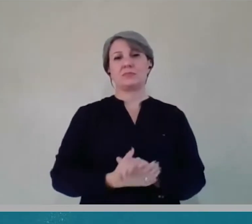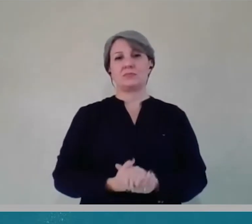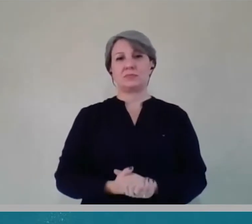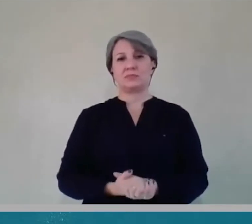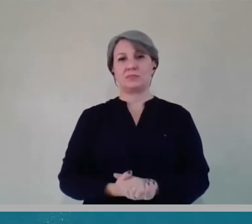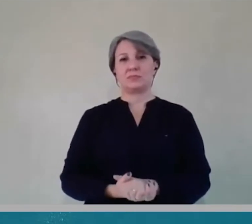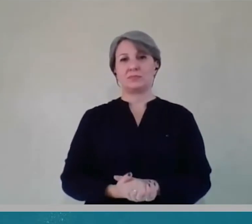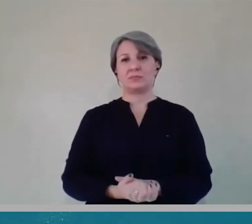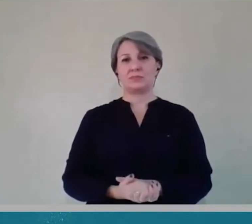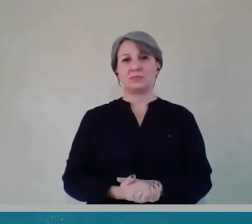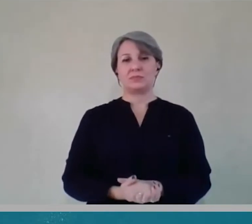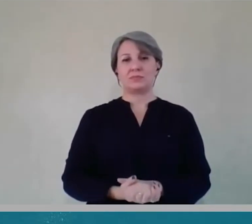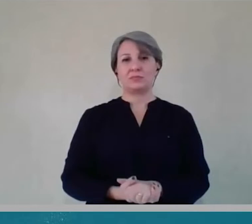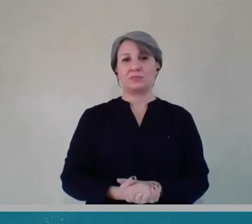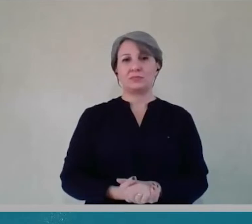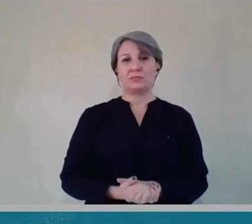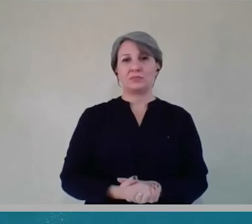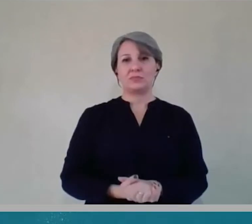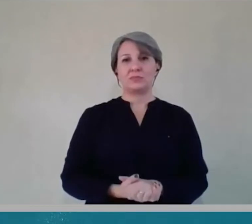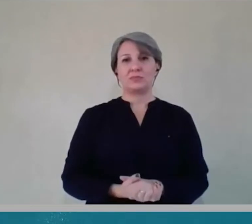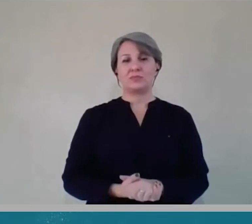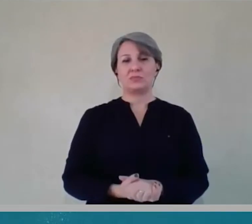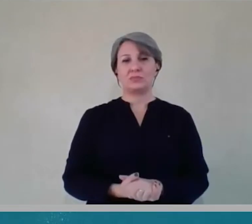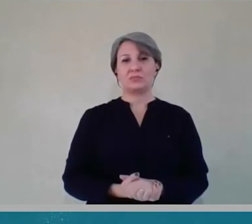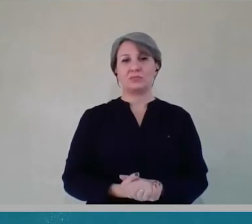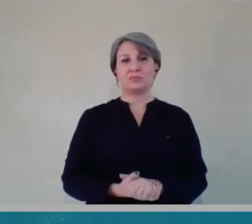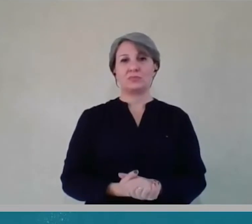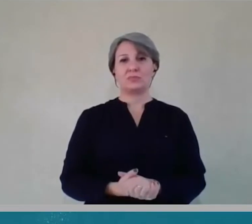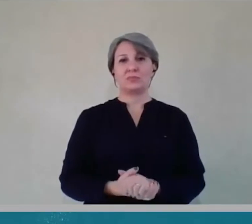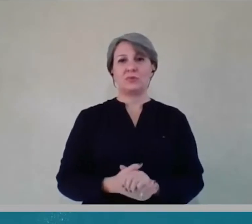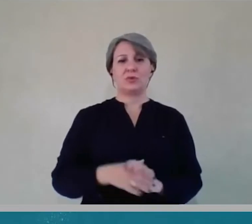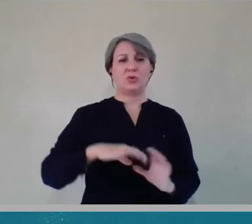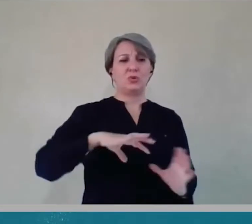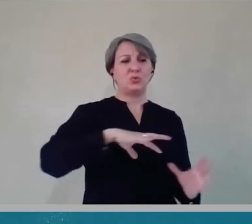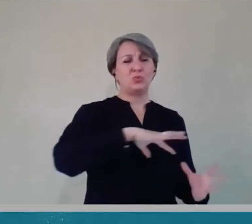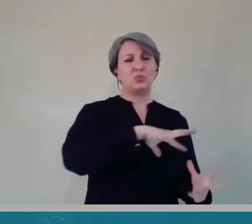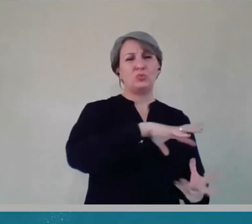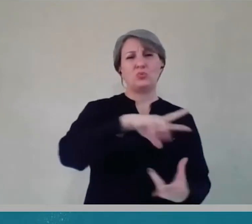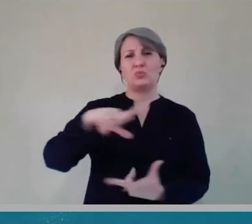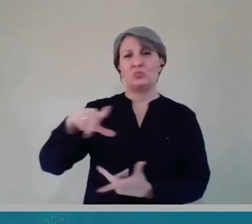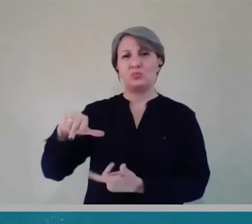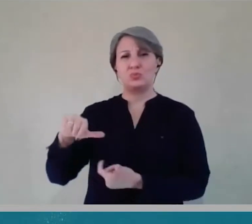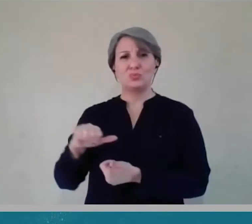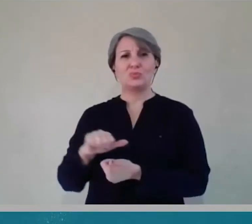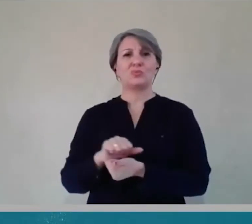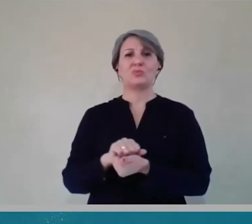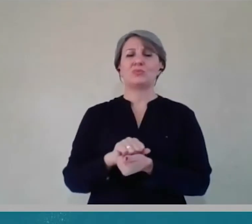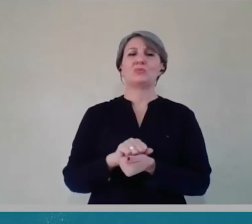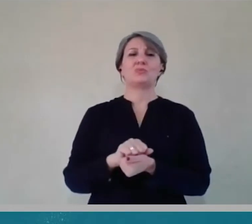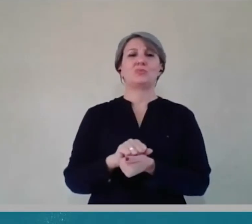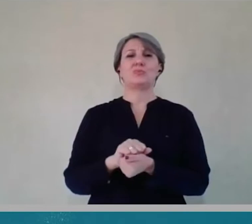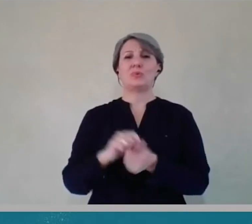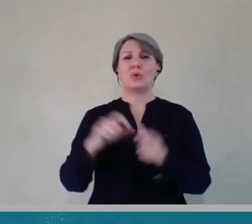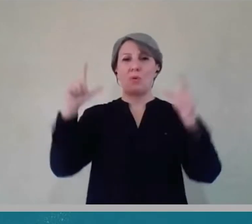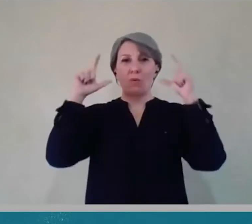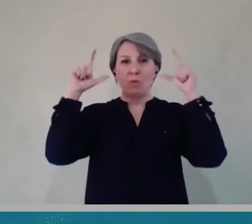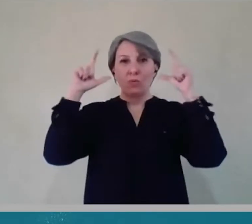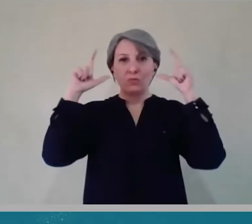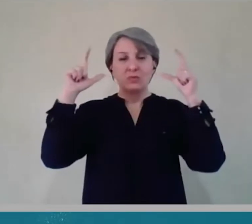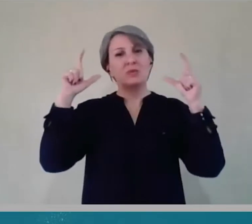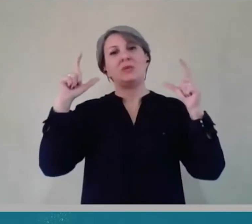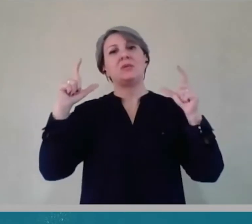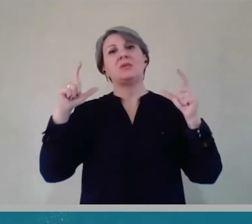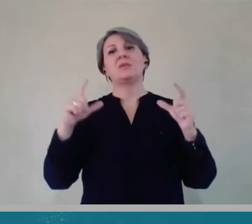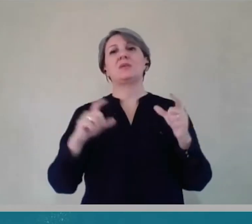Porque tudo que há no mundo, a concupiscência da carne, a concupiscência